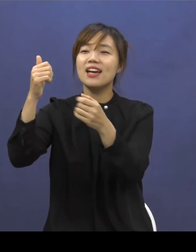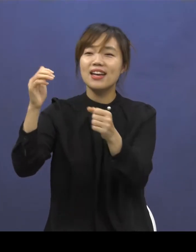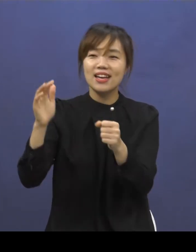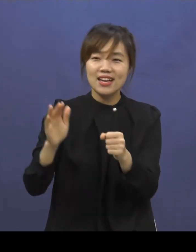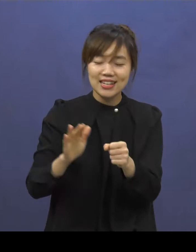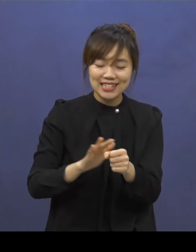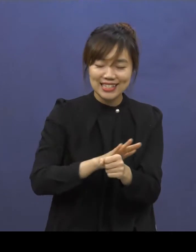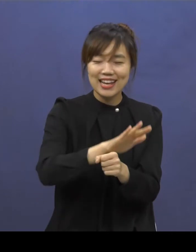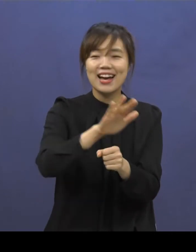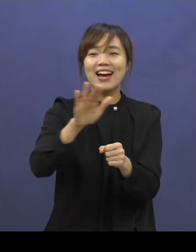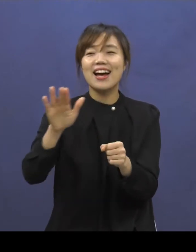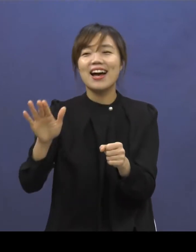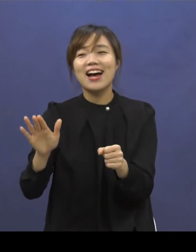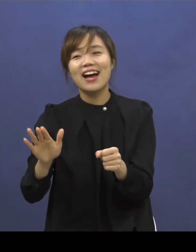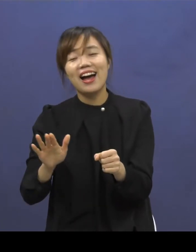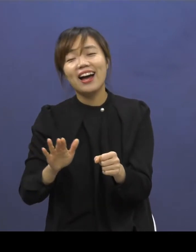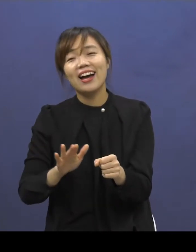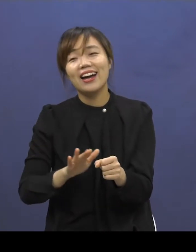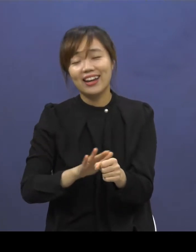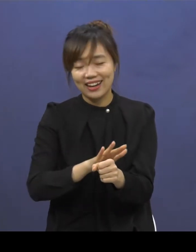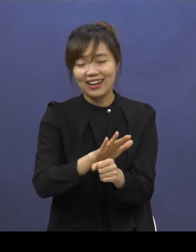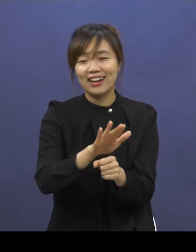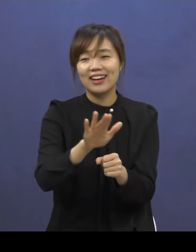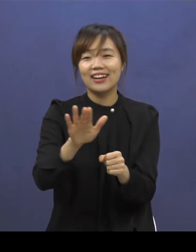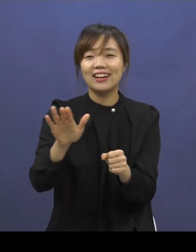주님의 사랑.